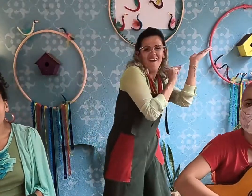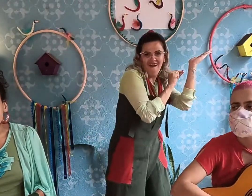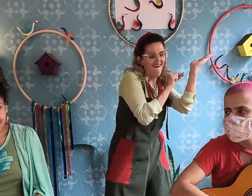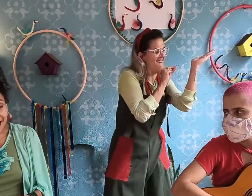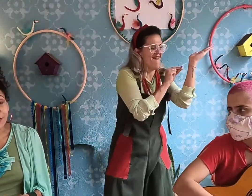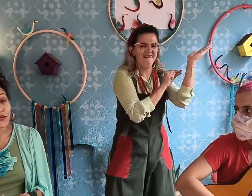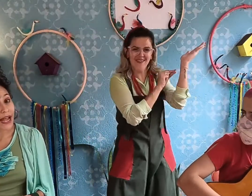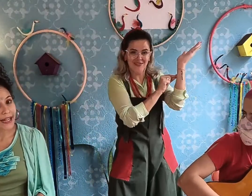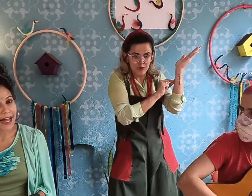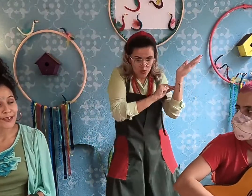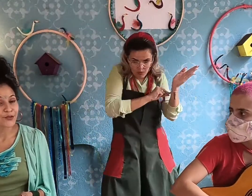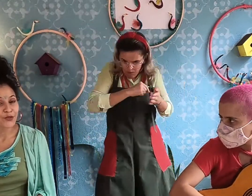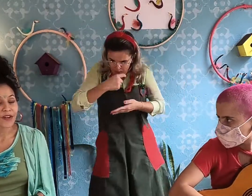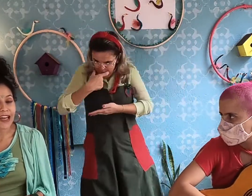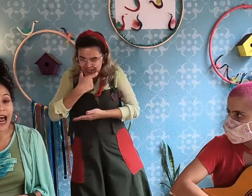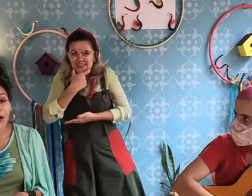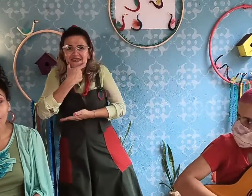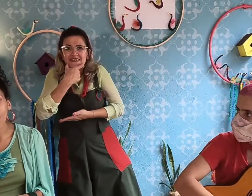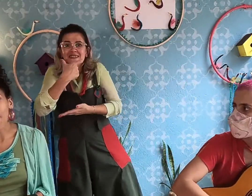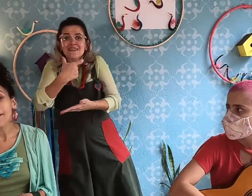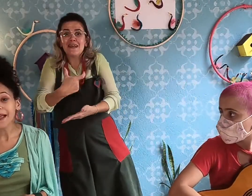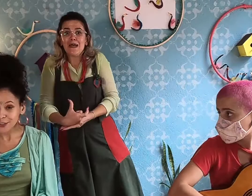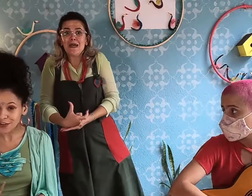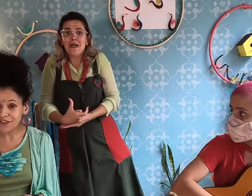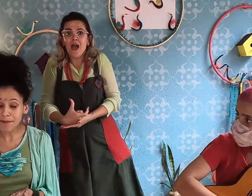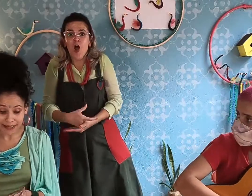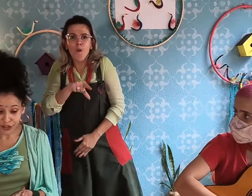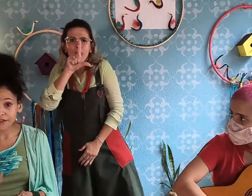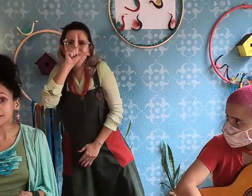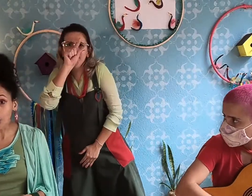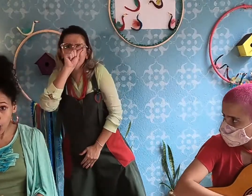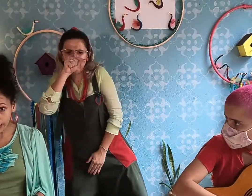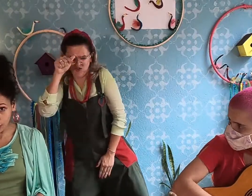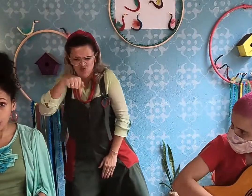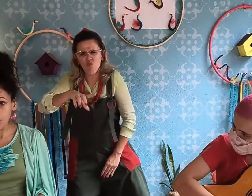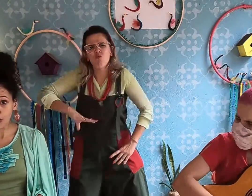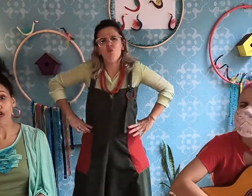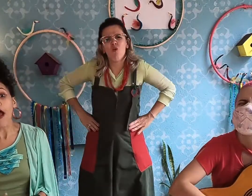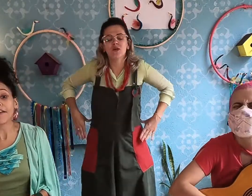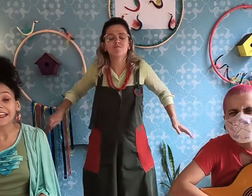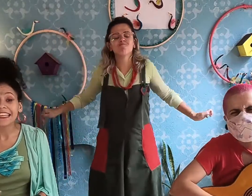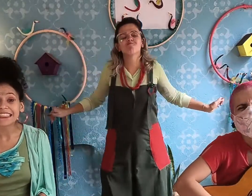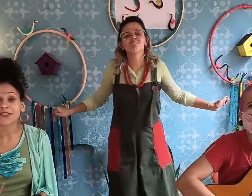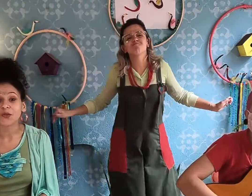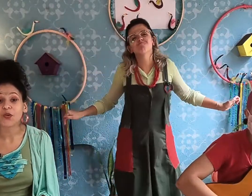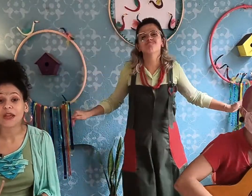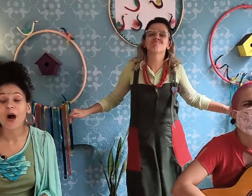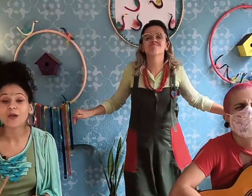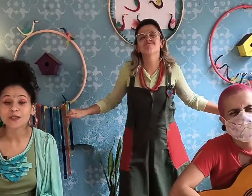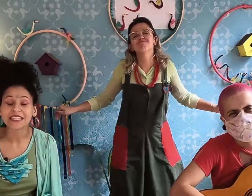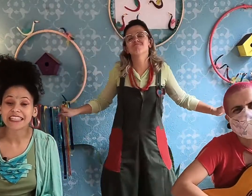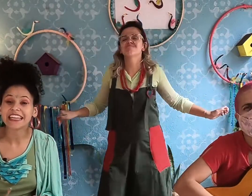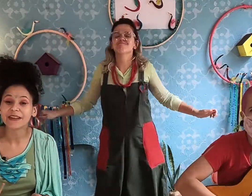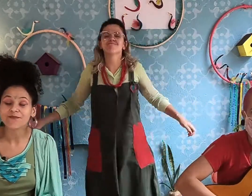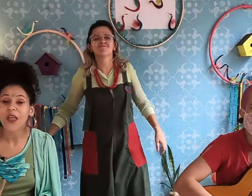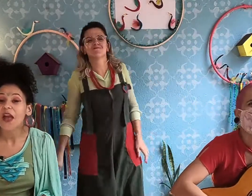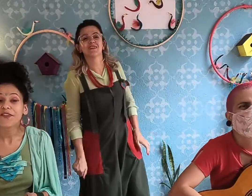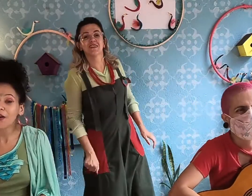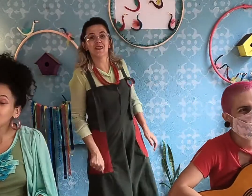Pica-pa-pa-pa-pa-pa-pau. Dentadura caiu do varal. Bem te vi, bem te vi. Vai dançando igual o